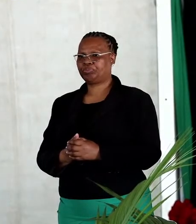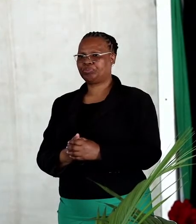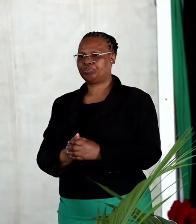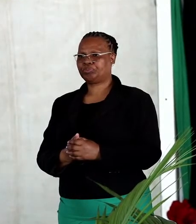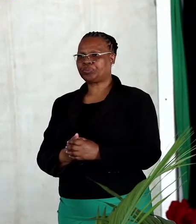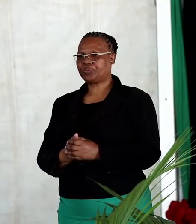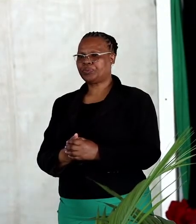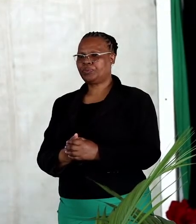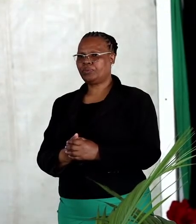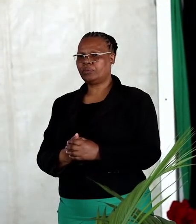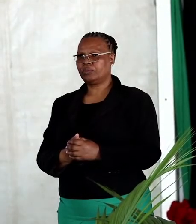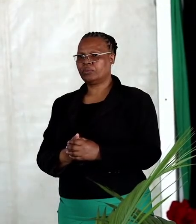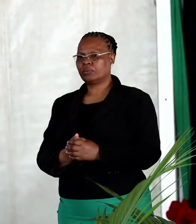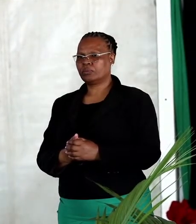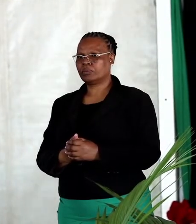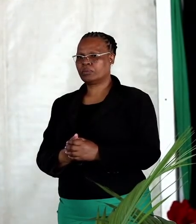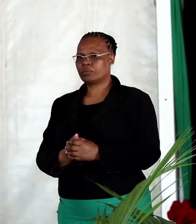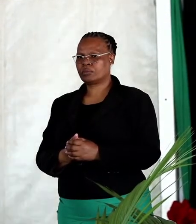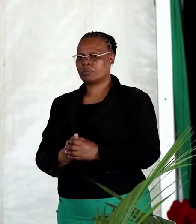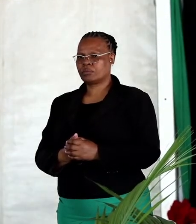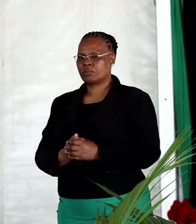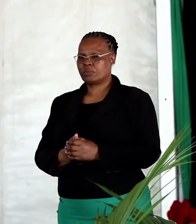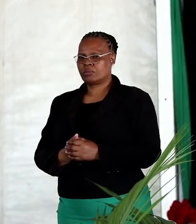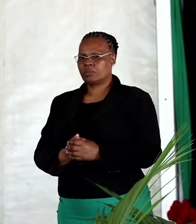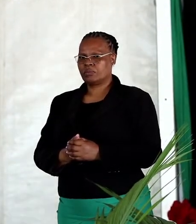Honorable Premier,